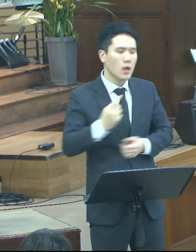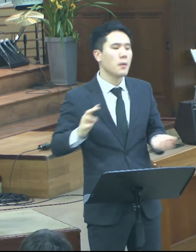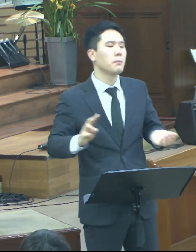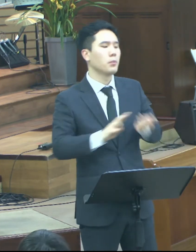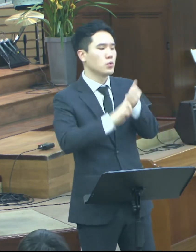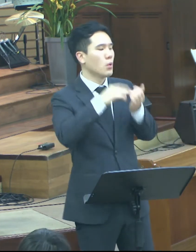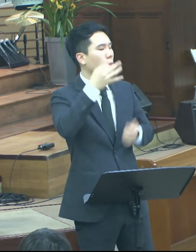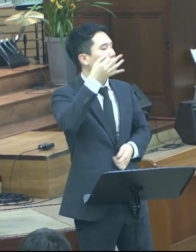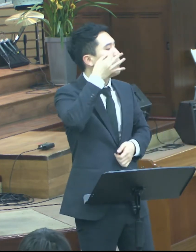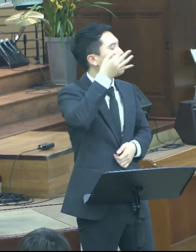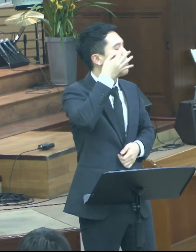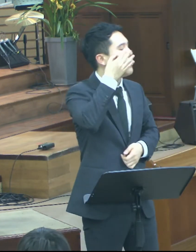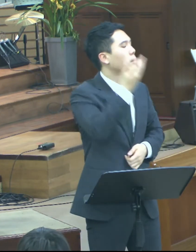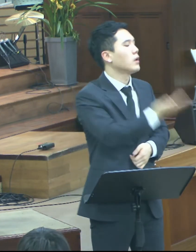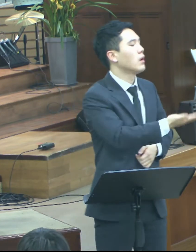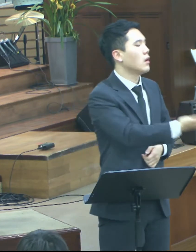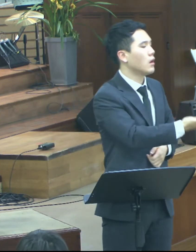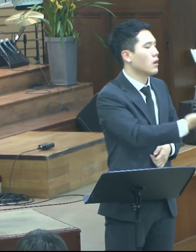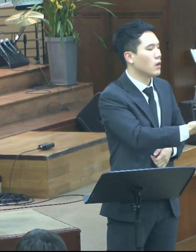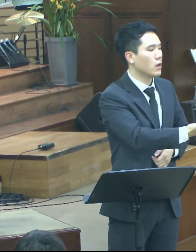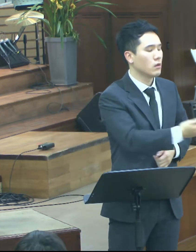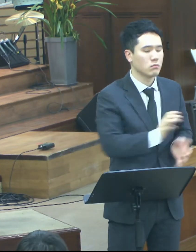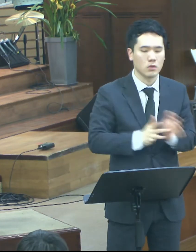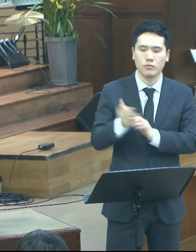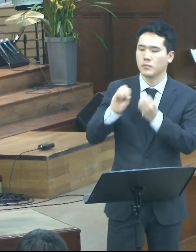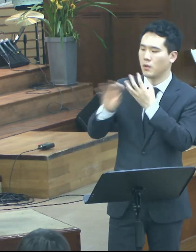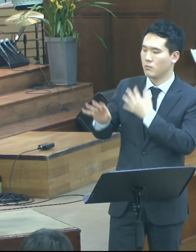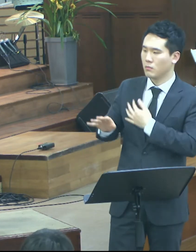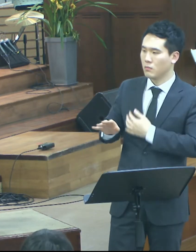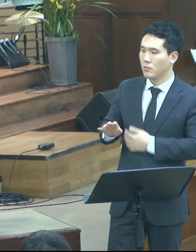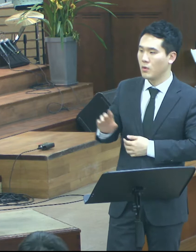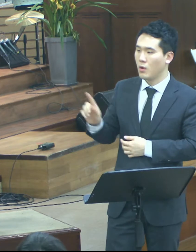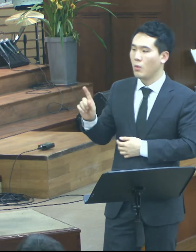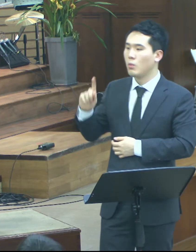표적을 구하느냐 하시면서 표적을 보이지 않겠다 그렇게